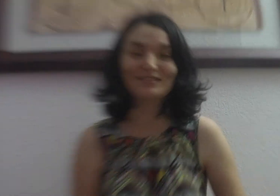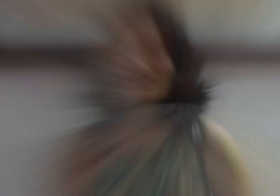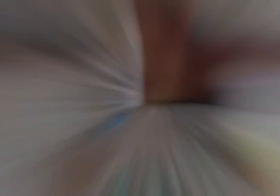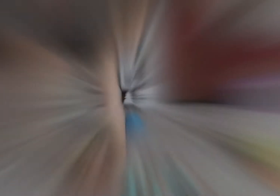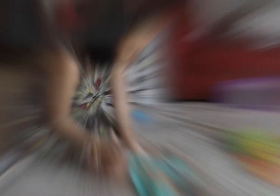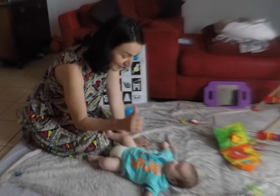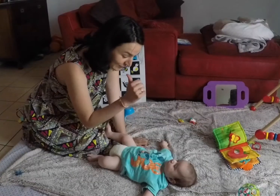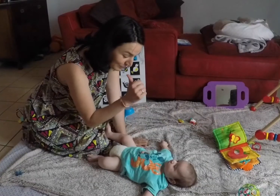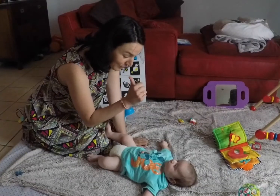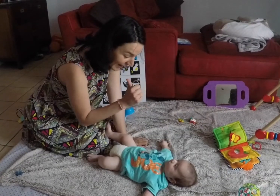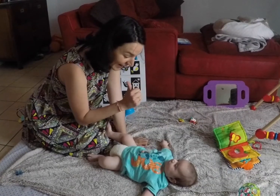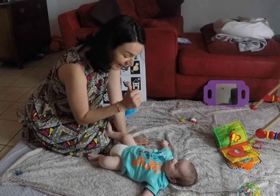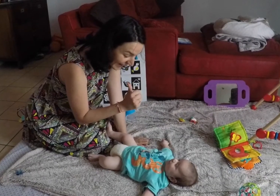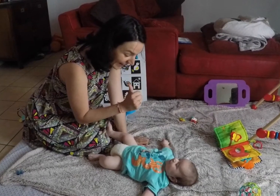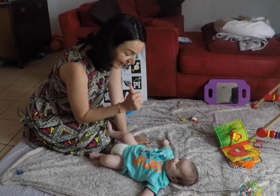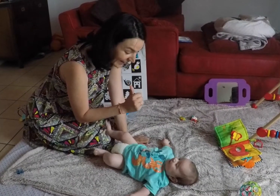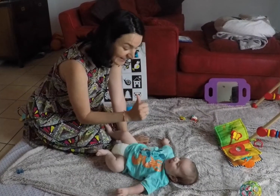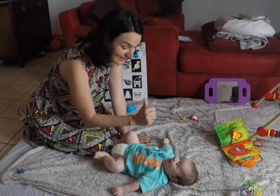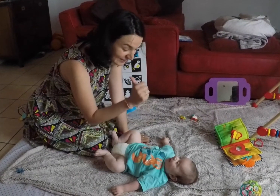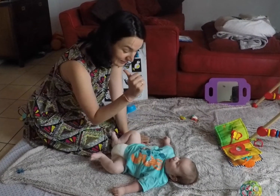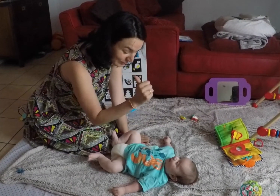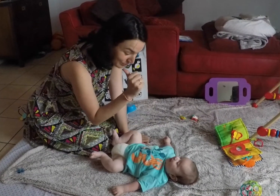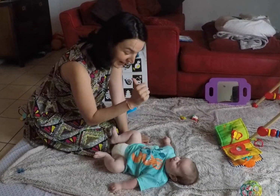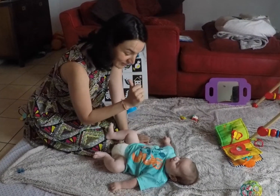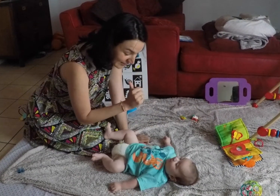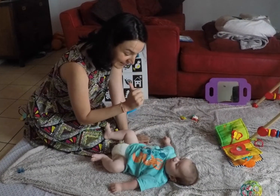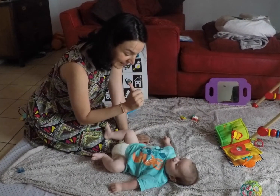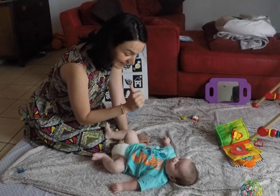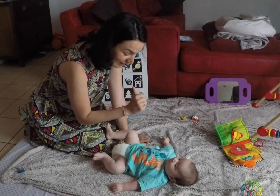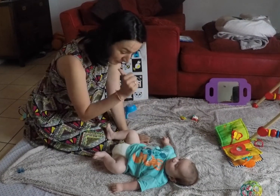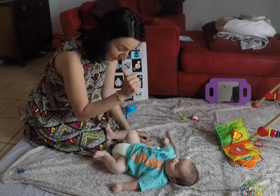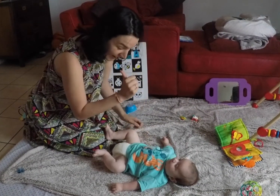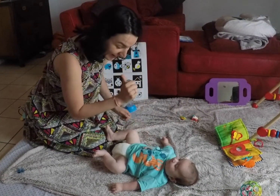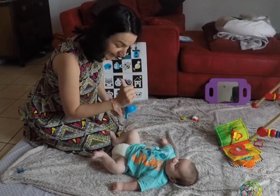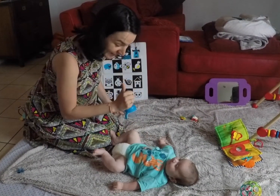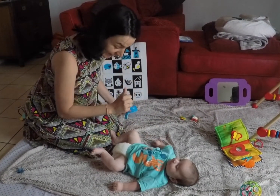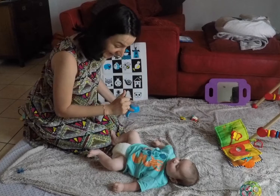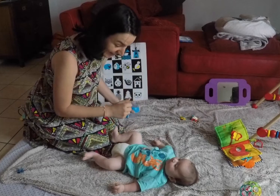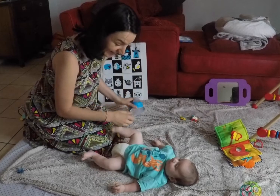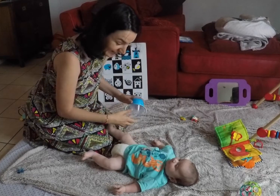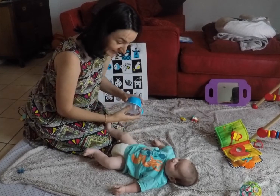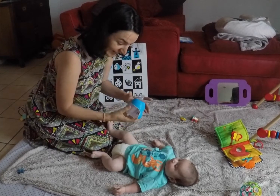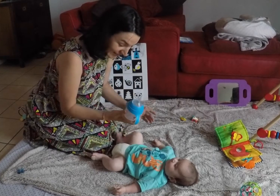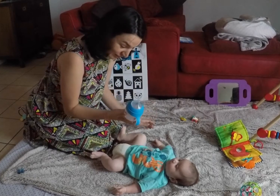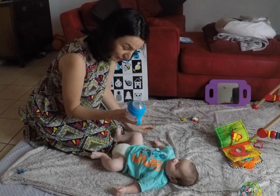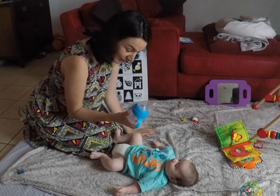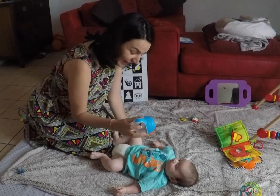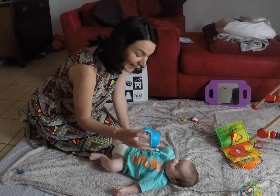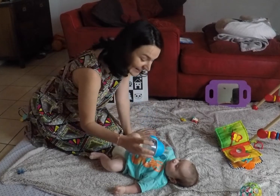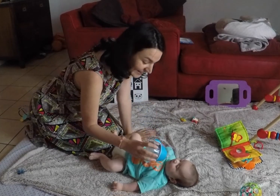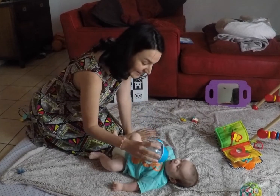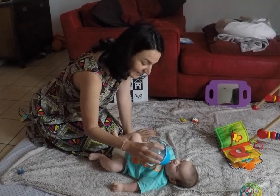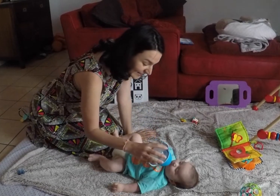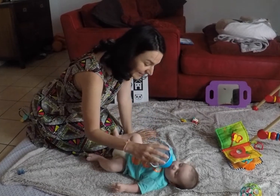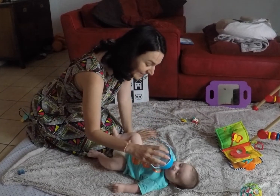Hugo, tu veux boire? Tu veux boire, mon chéri? Boire? Oui? Oui, tu veux? Allez.